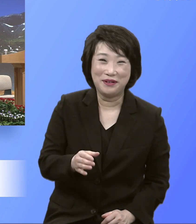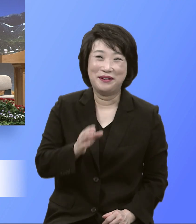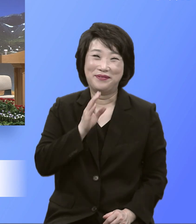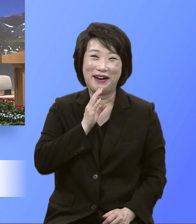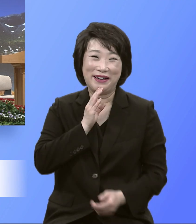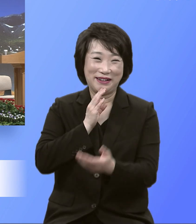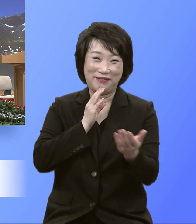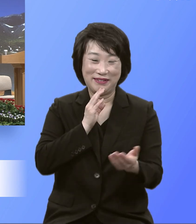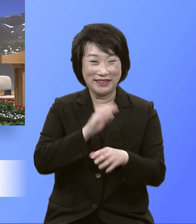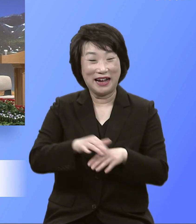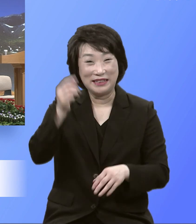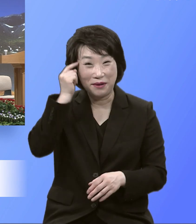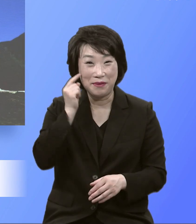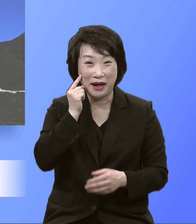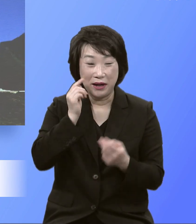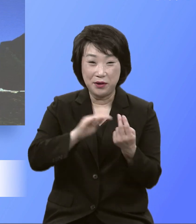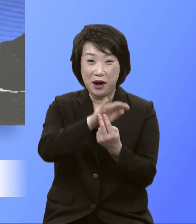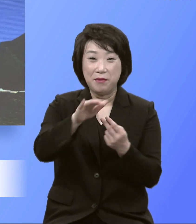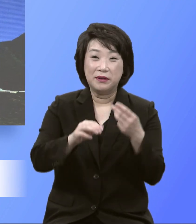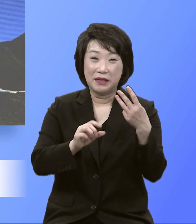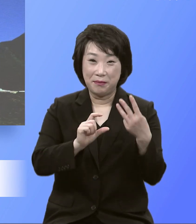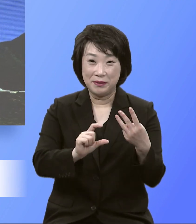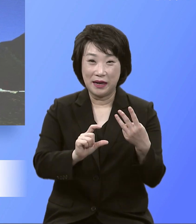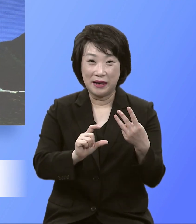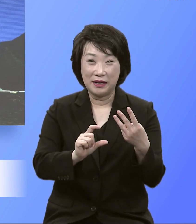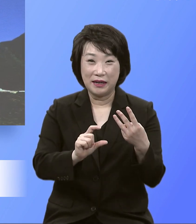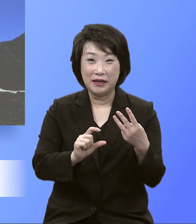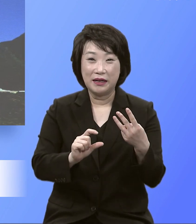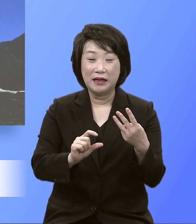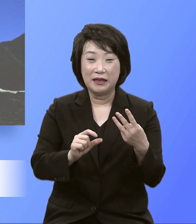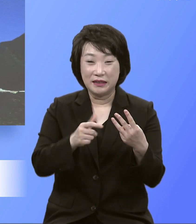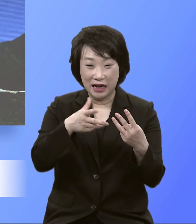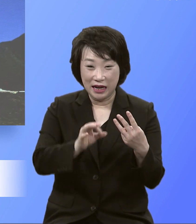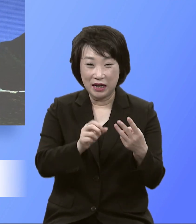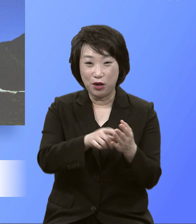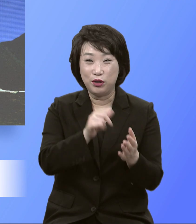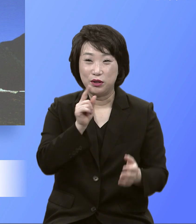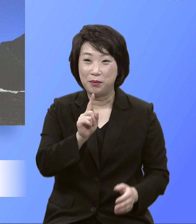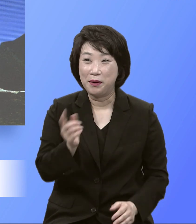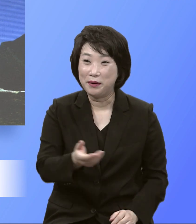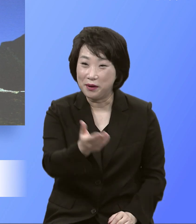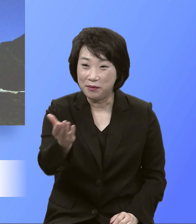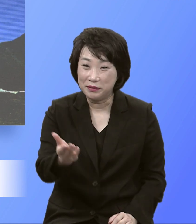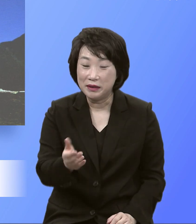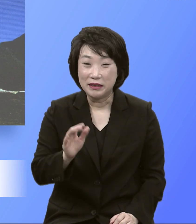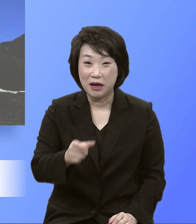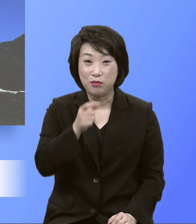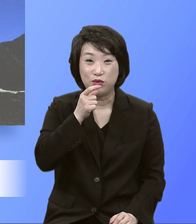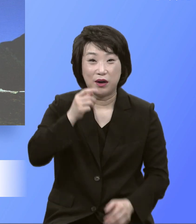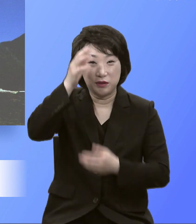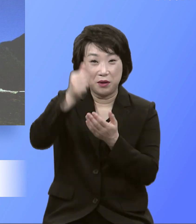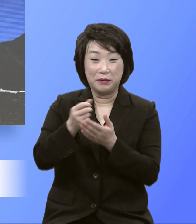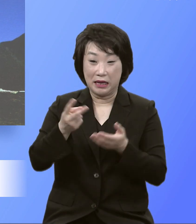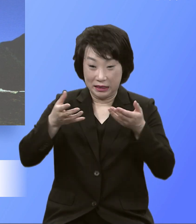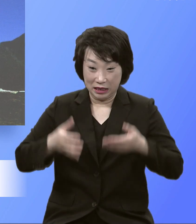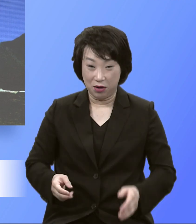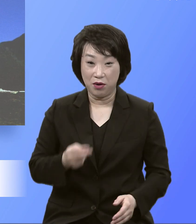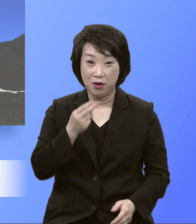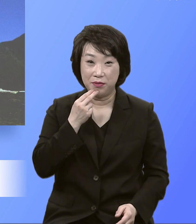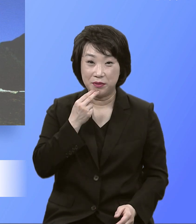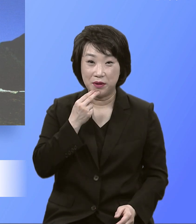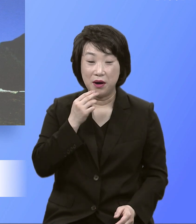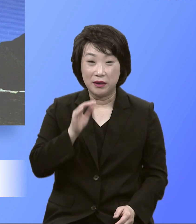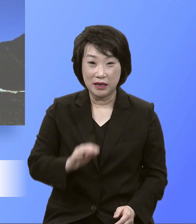그래서 요한복음 3장 보세요, 여러분. 3장에 뭐라고 그랬어요? 물과 성령으로 거듭나지